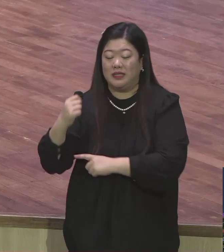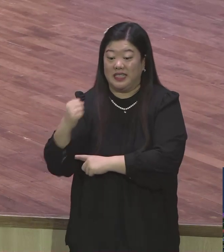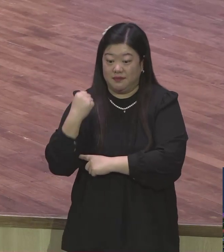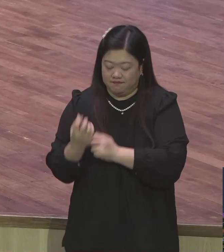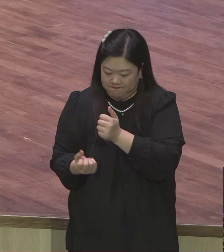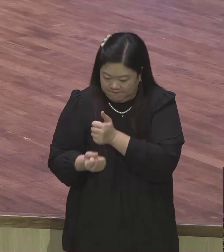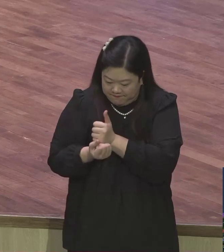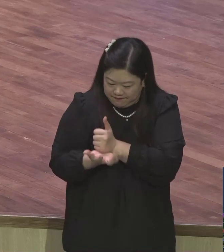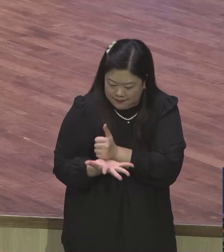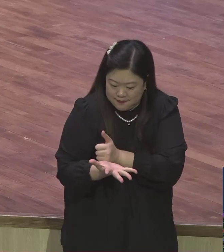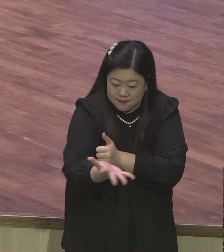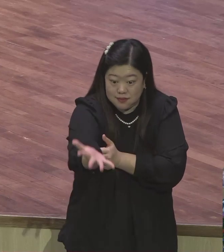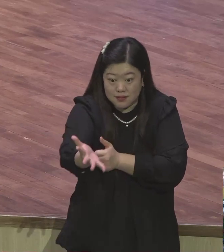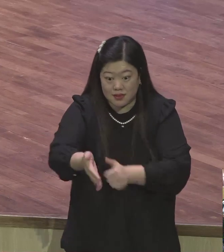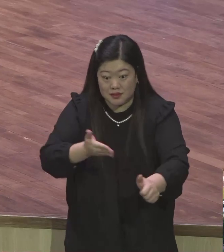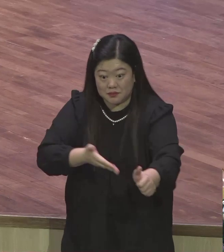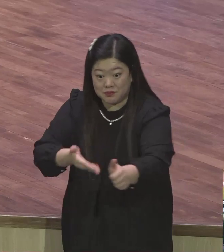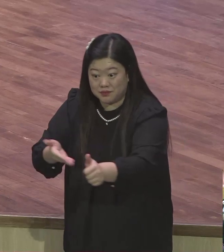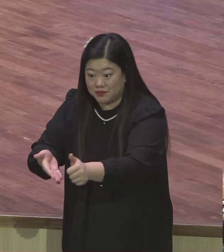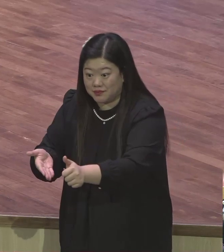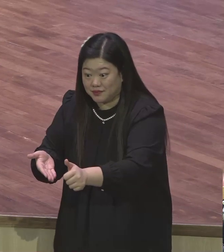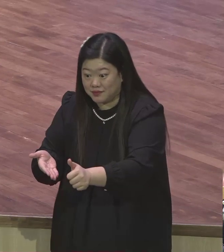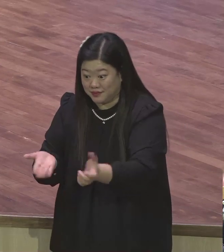나가시기를 제문으로 축복합니다.